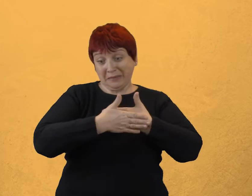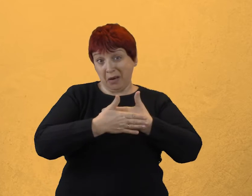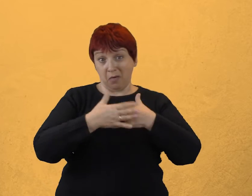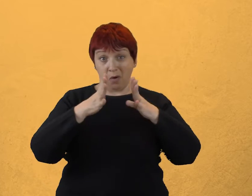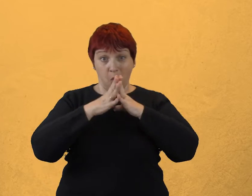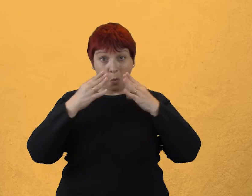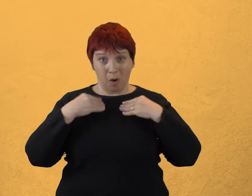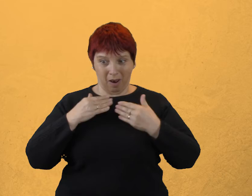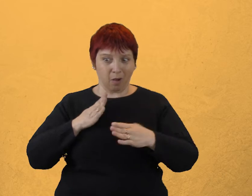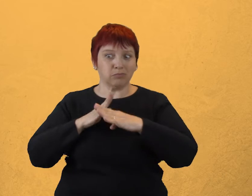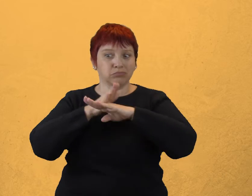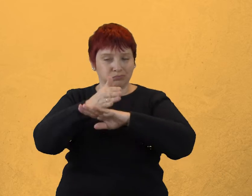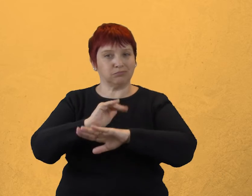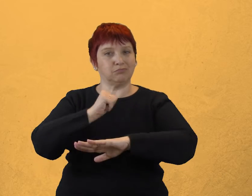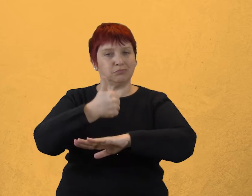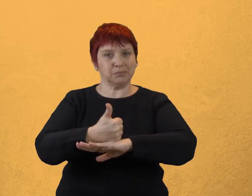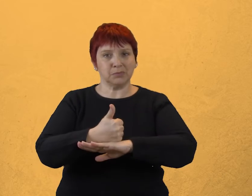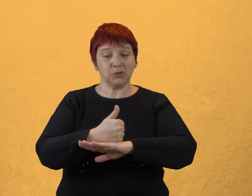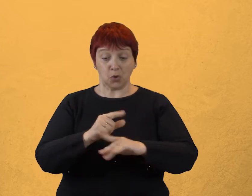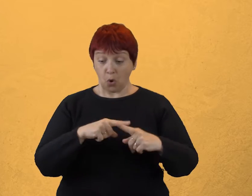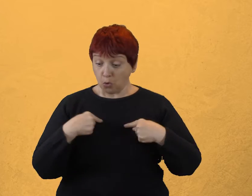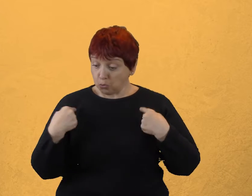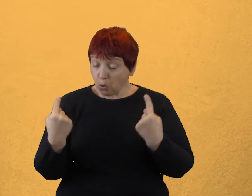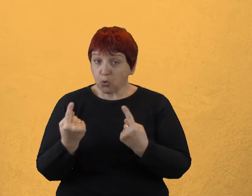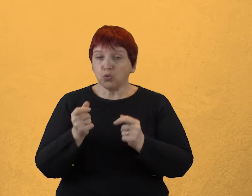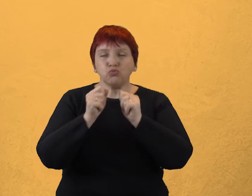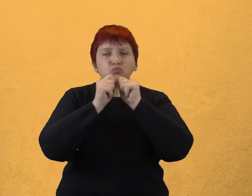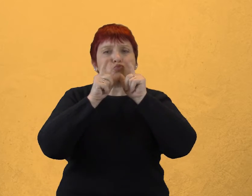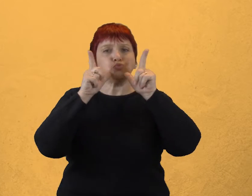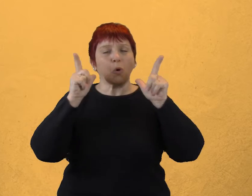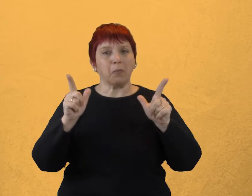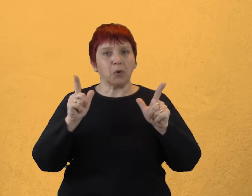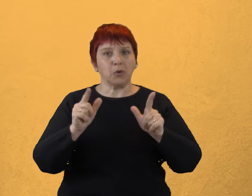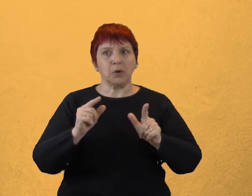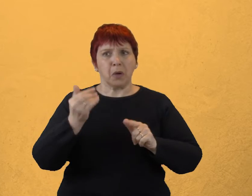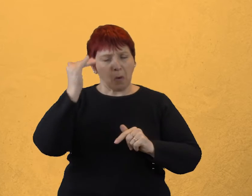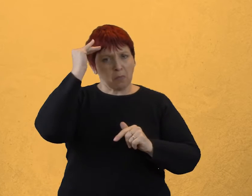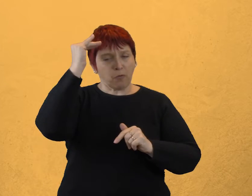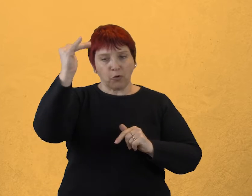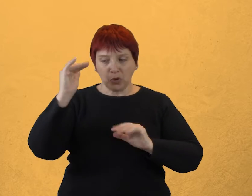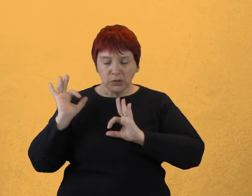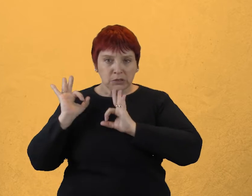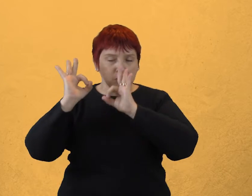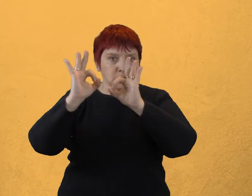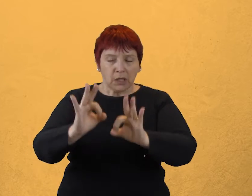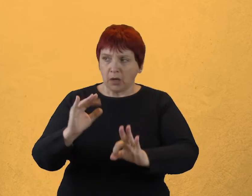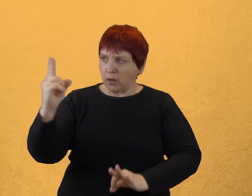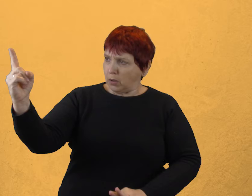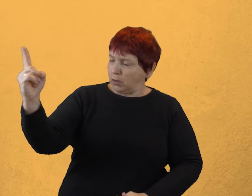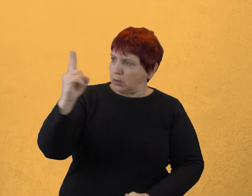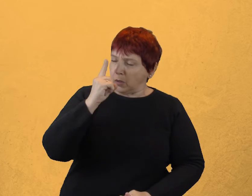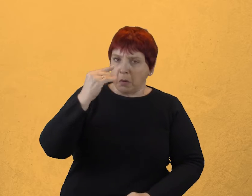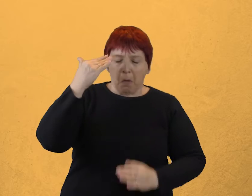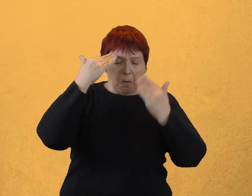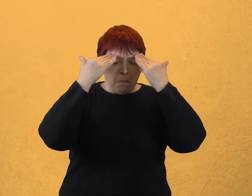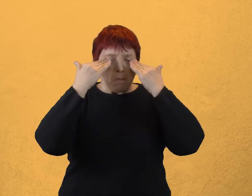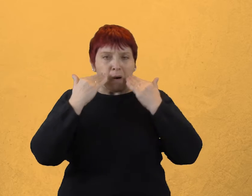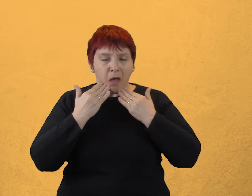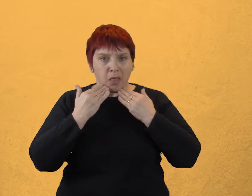presente. Para sorpresa de todos nosotros, el profesor llegó pálido, desencajado, ojeroso,